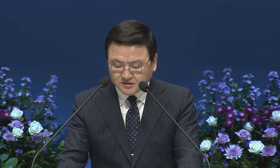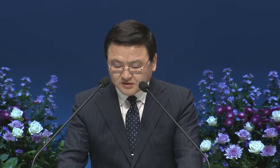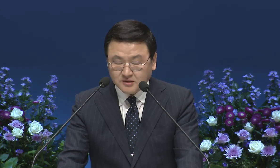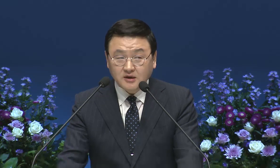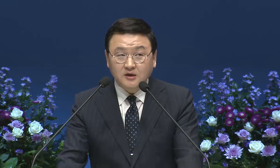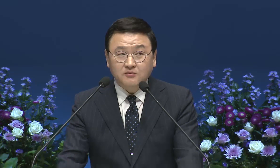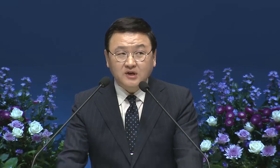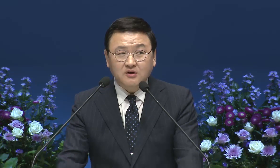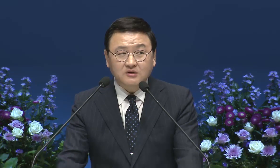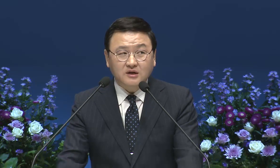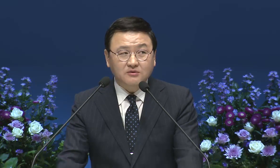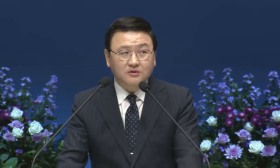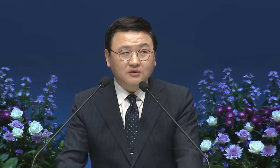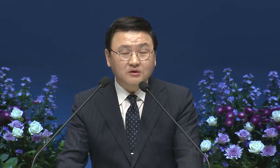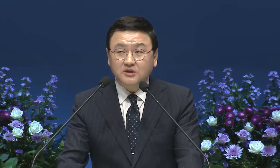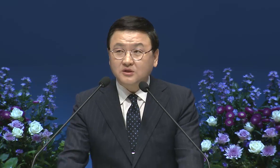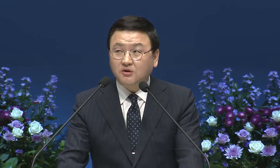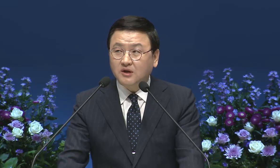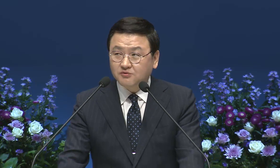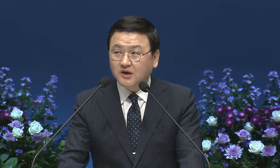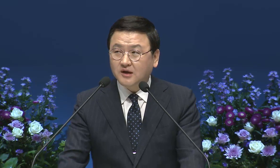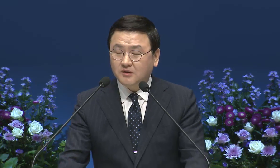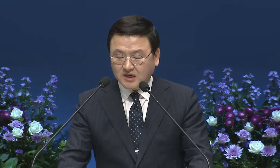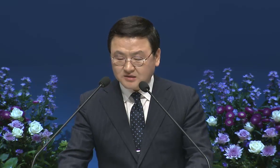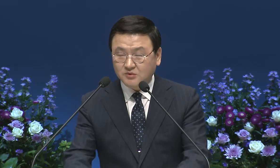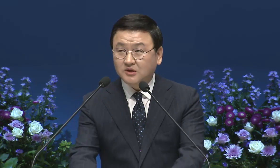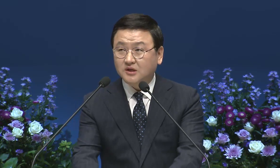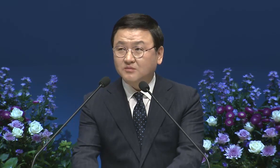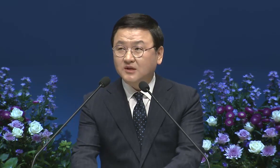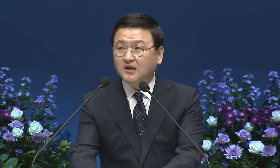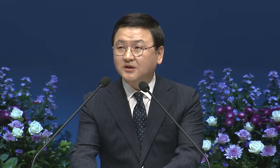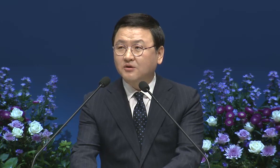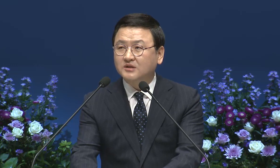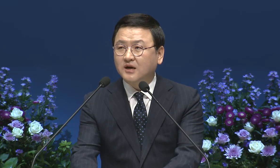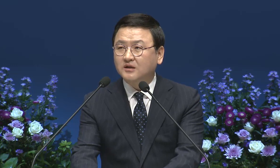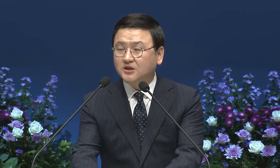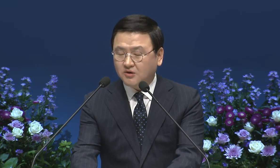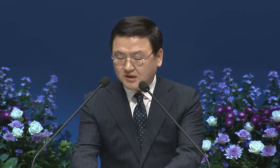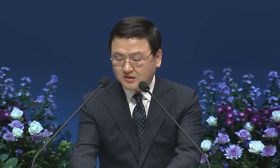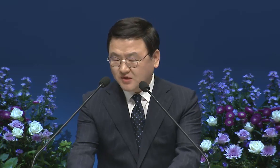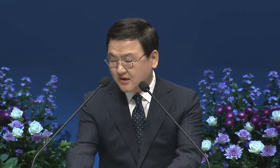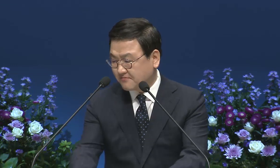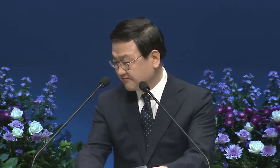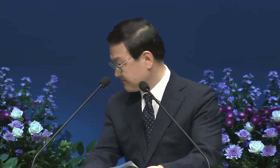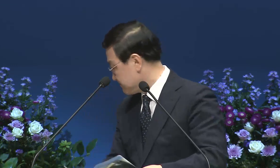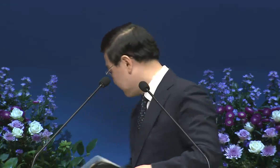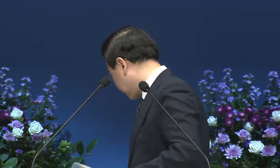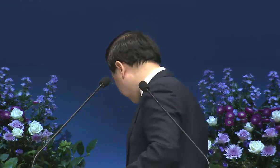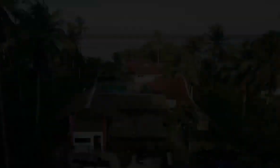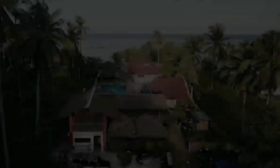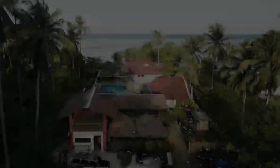사역을 우리가 영상으로 시청한 후에 말씀을 듣겠습니다. 영상 시청하겠습니다.